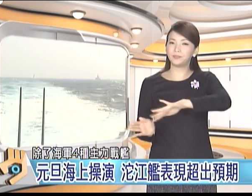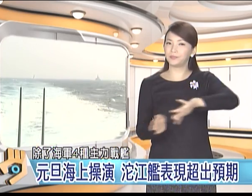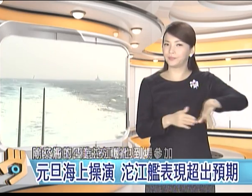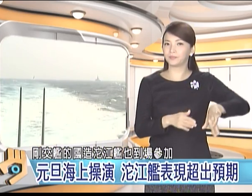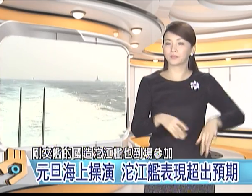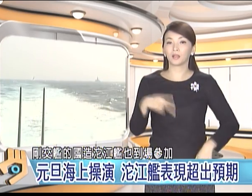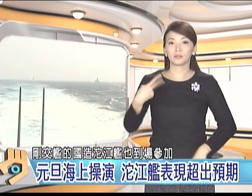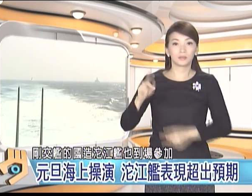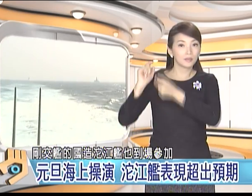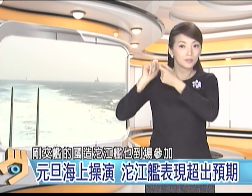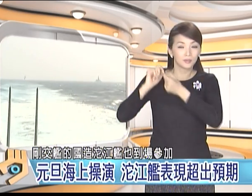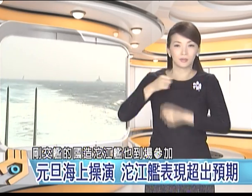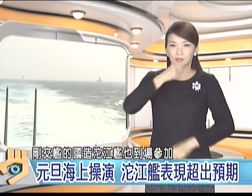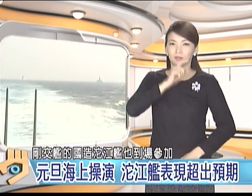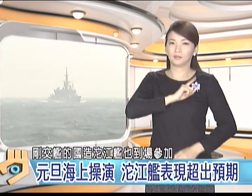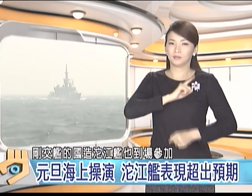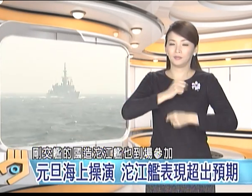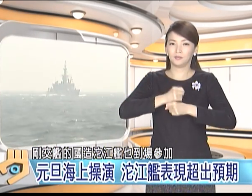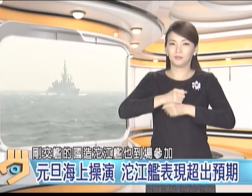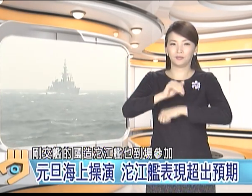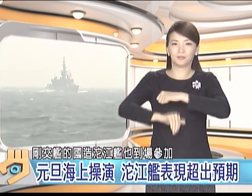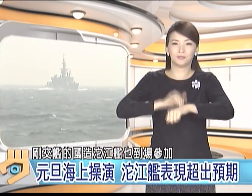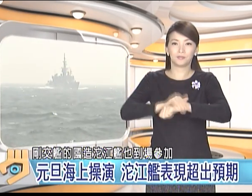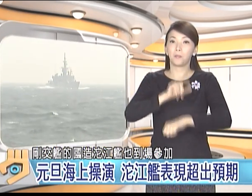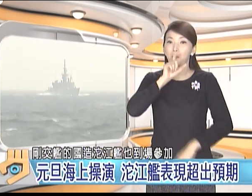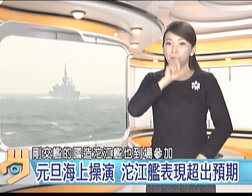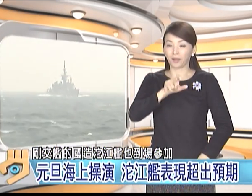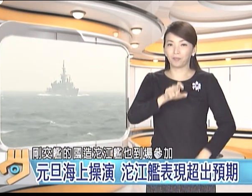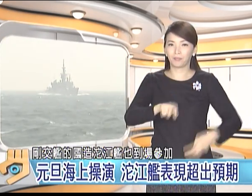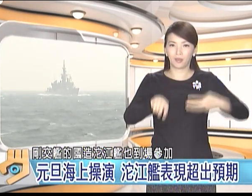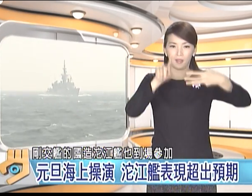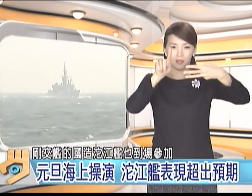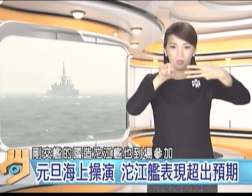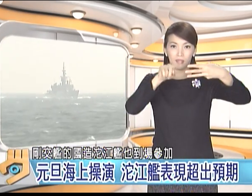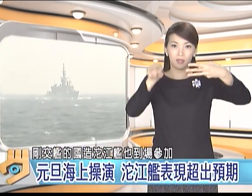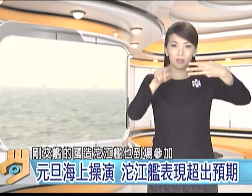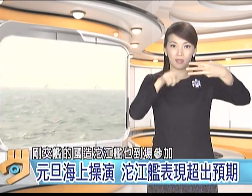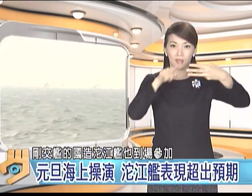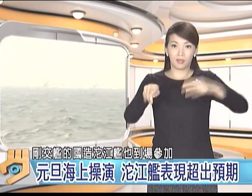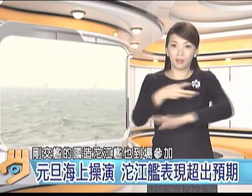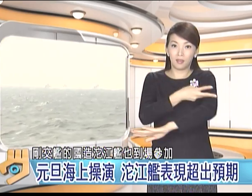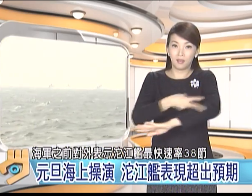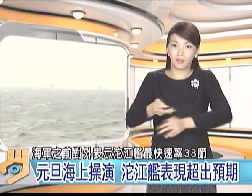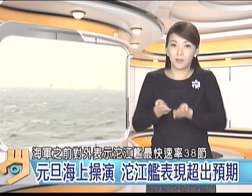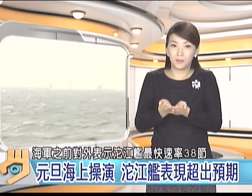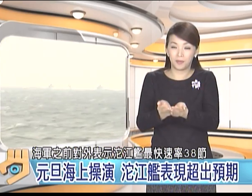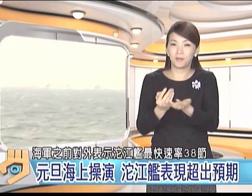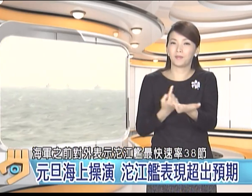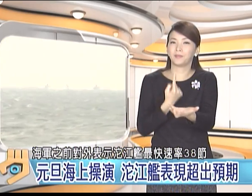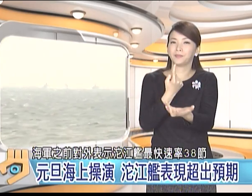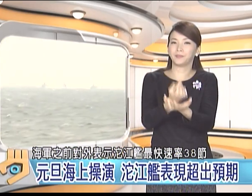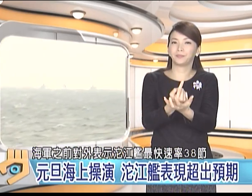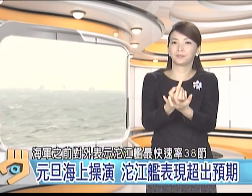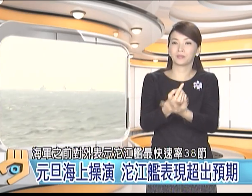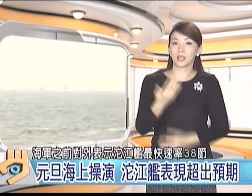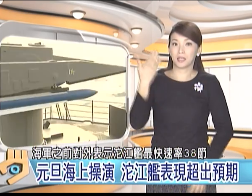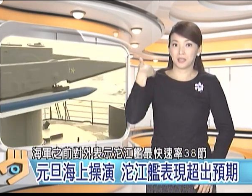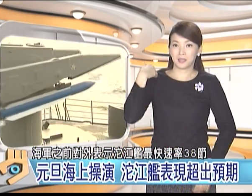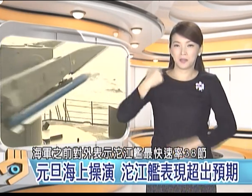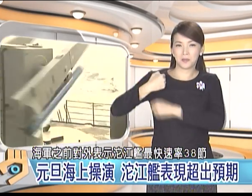钢交舰的国造沱江舰也到场参加。海军之前对外表示，沱江舰